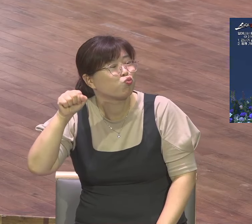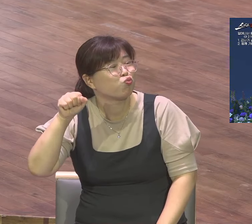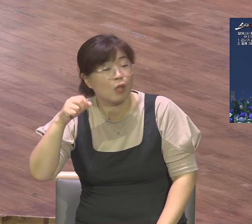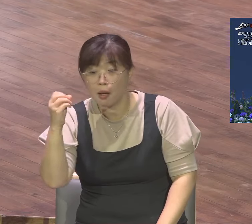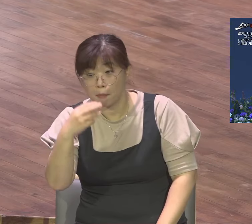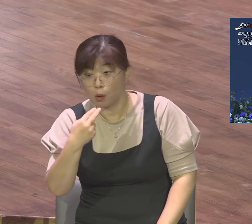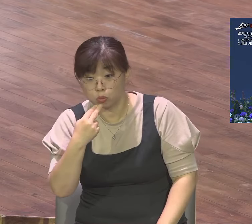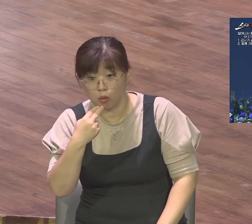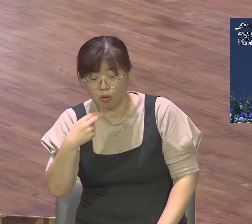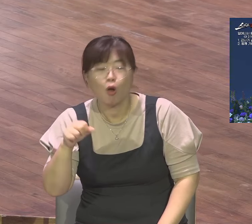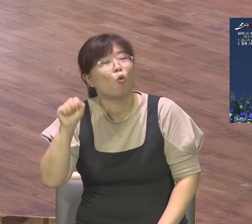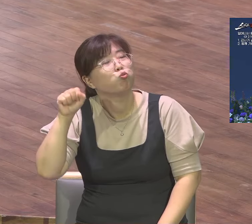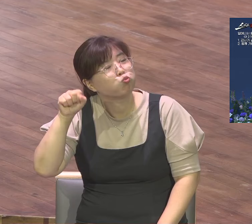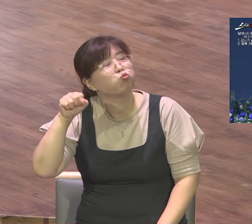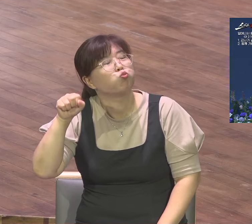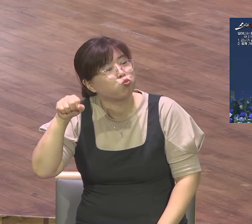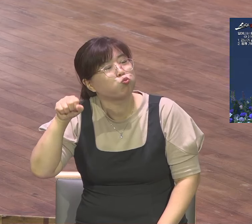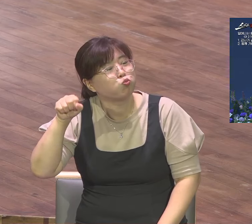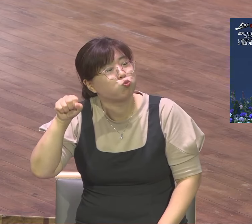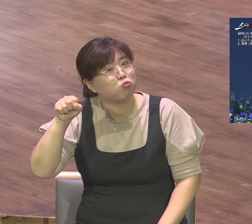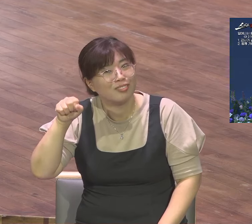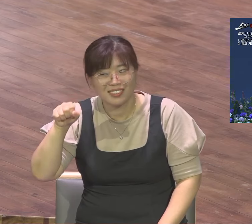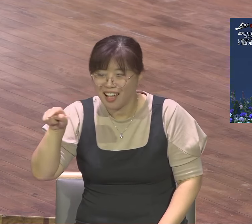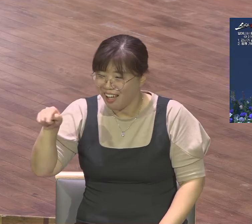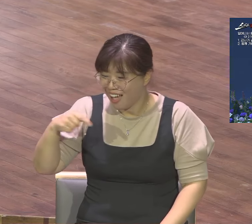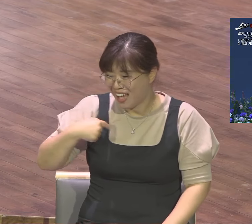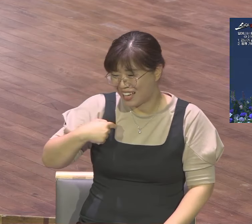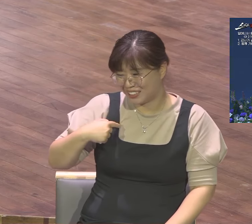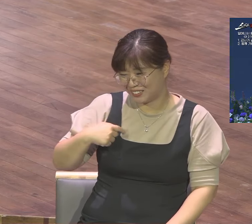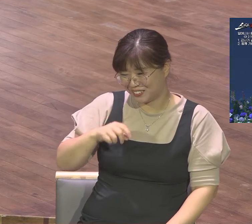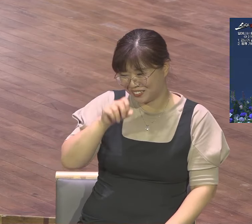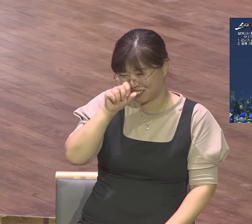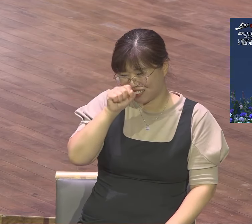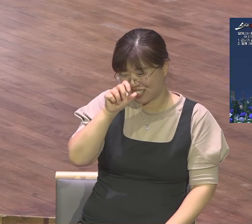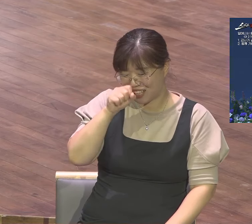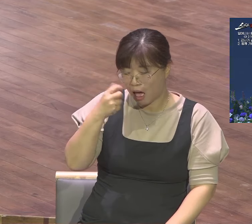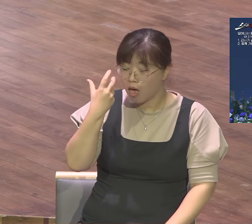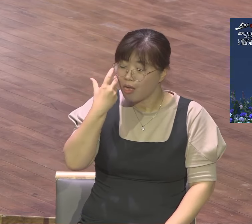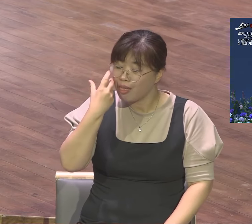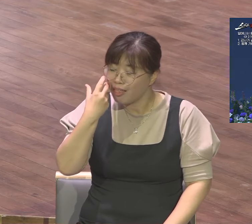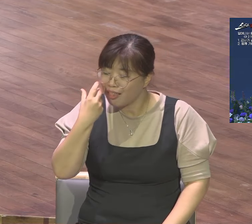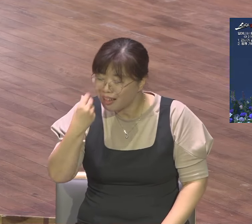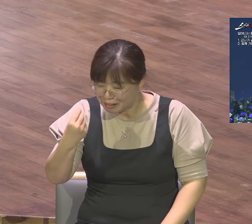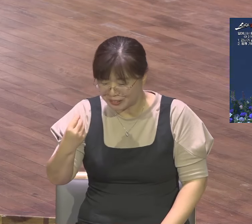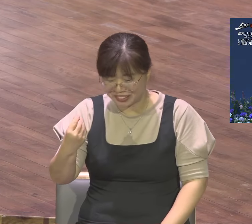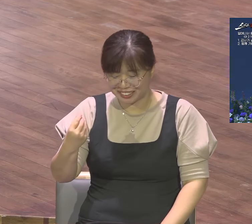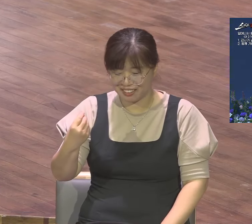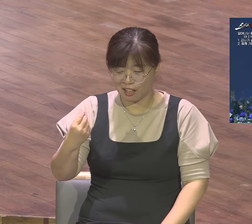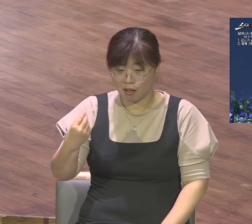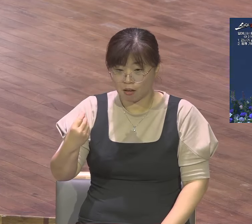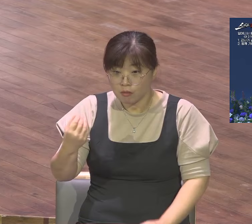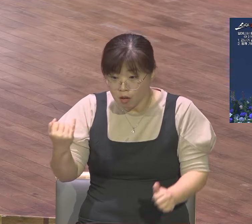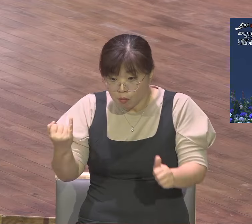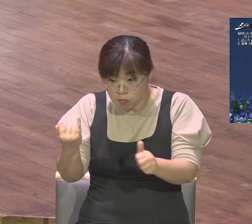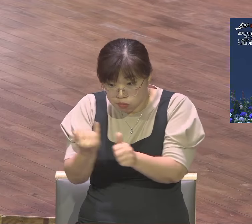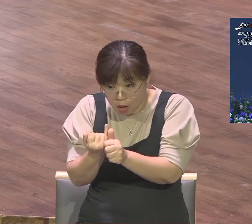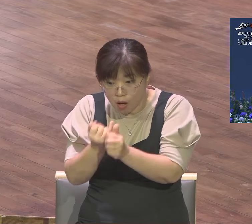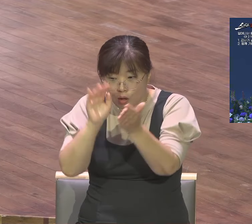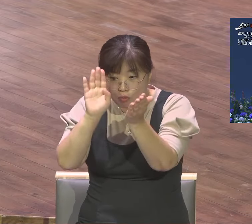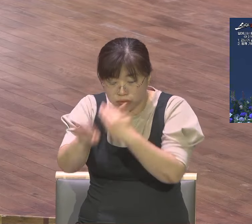그런데 결혼하고 나니까 말이 없으니까 재미가 없어. 별 말을 안 하니까 말을 안